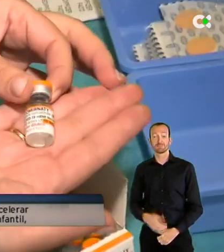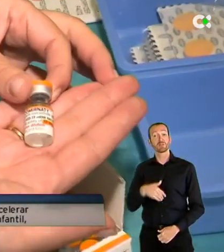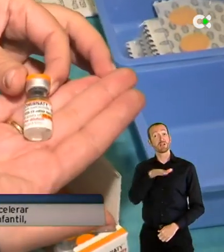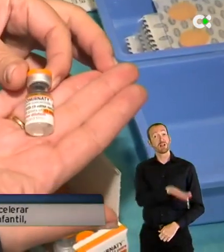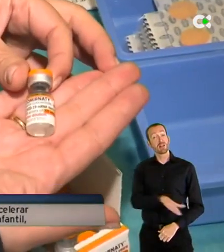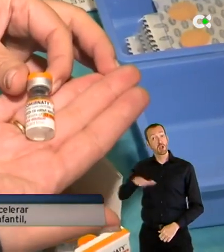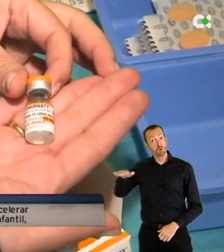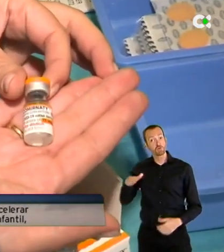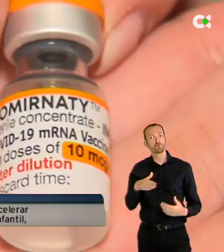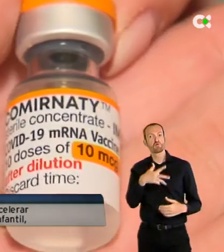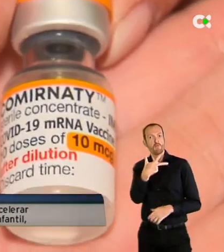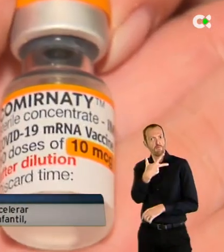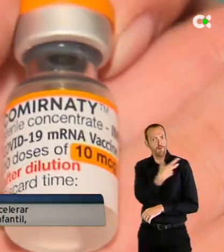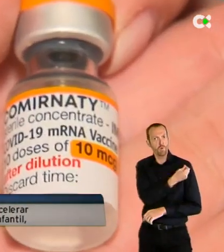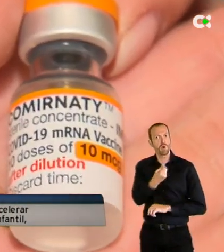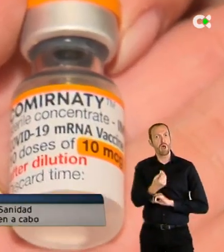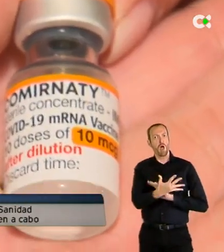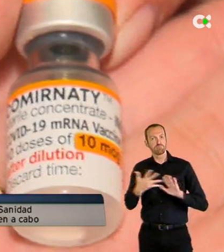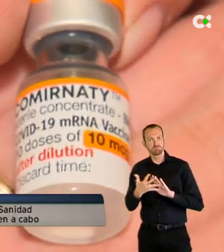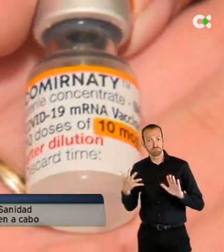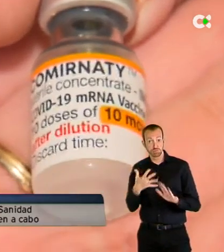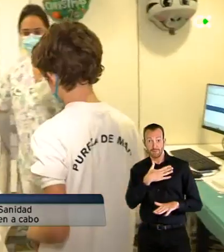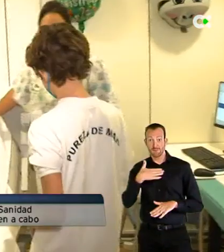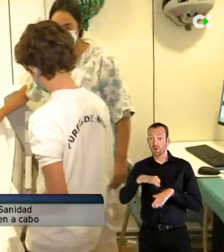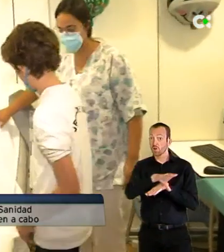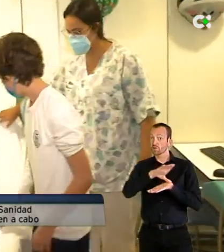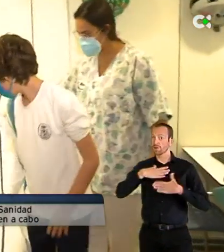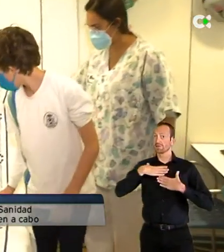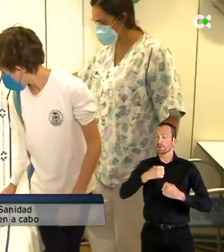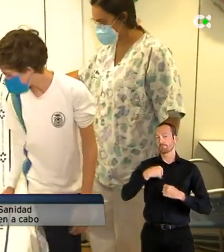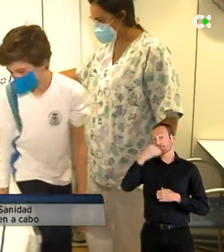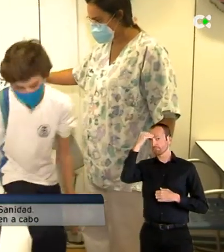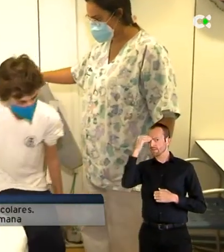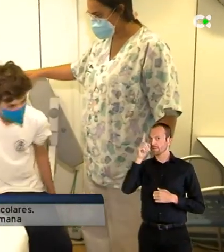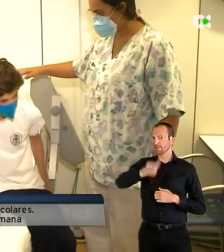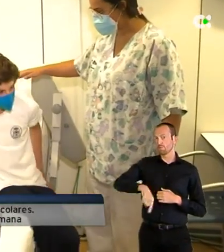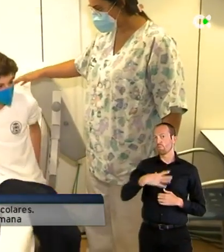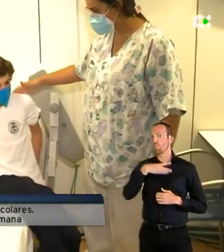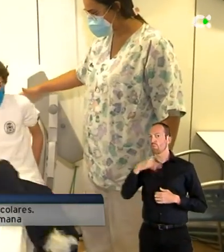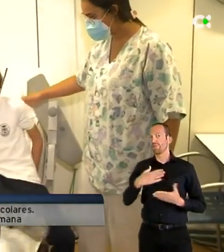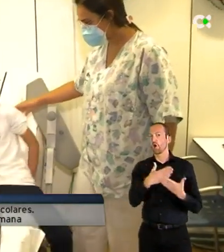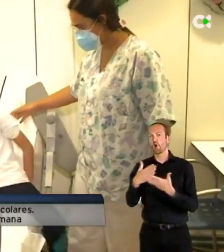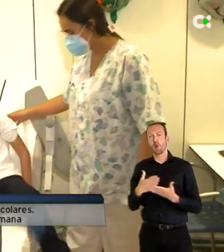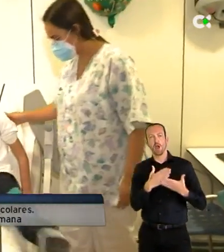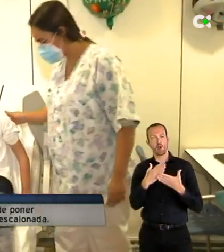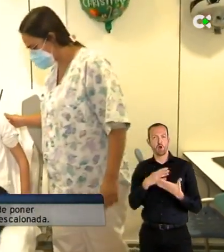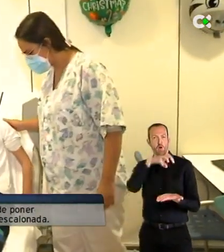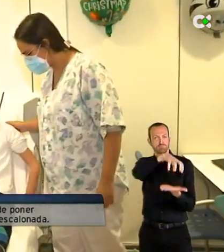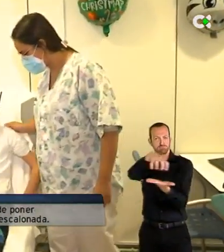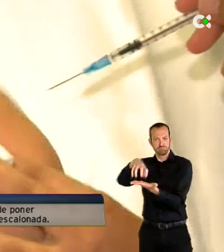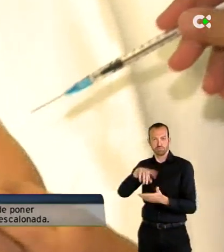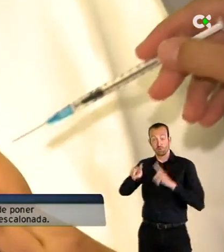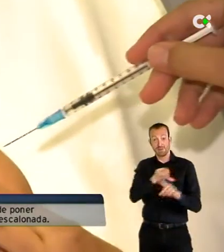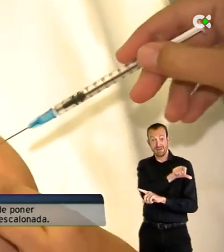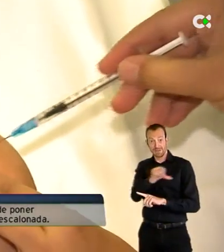Y con la idea de acelerar la vacunación infantil, la consejería de sanidad, maraja que se lleven a cabo en los centros escolares. La próxima semana tienen